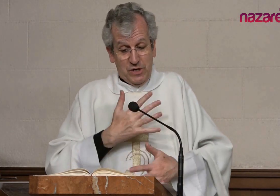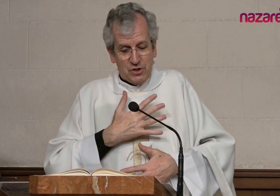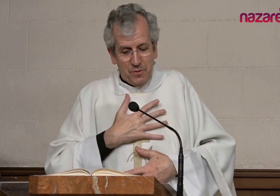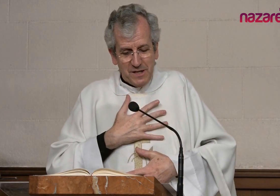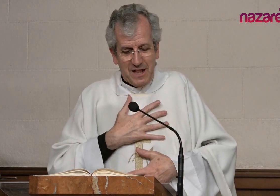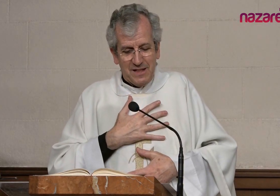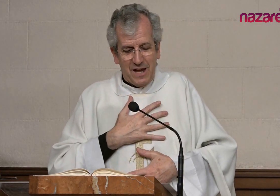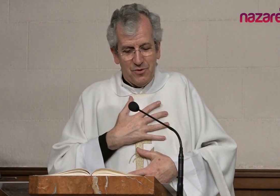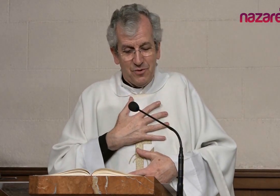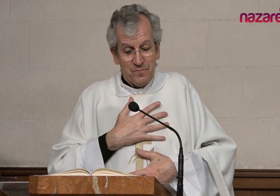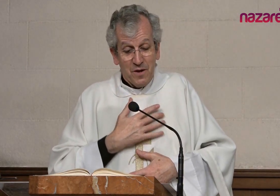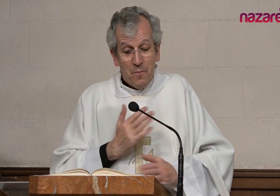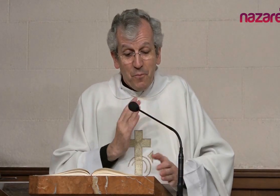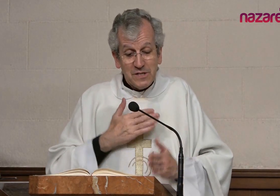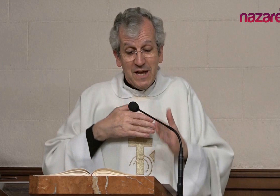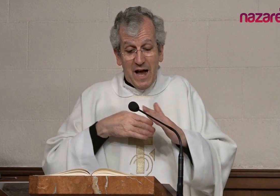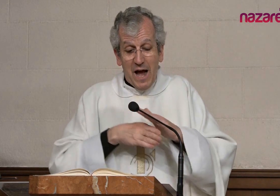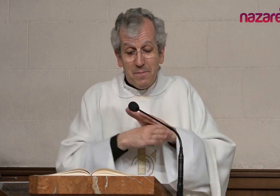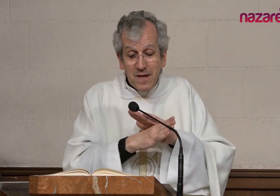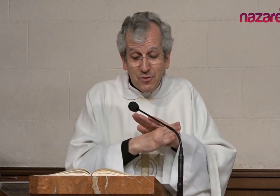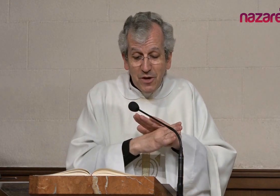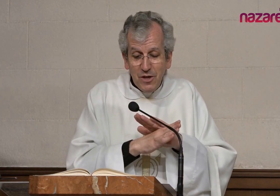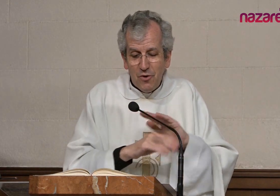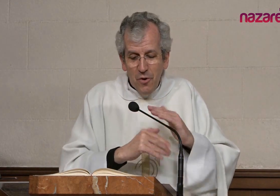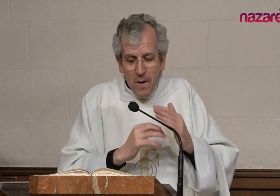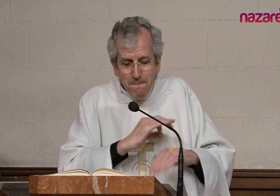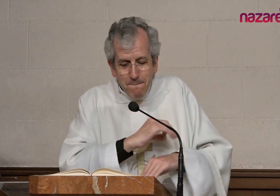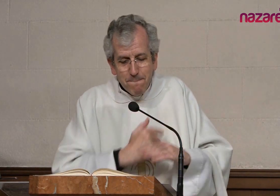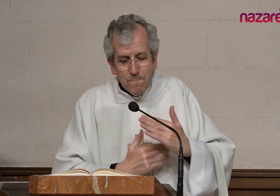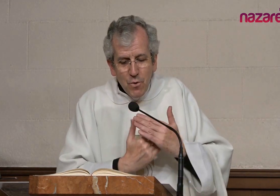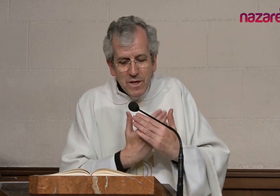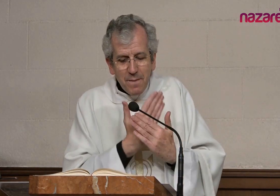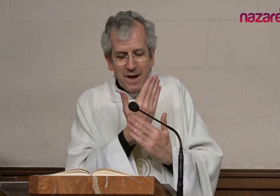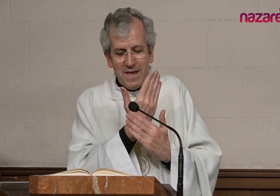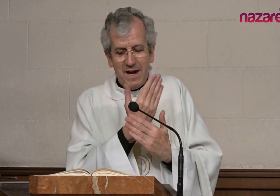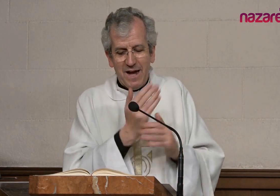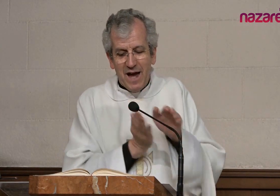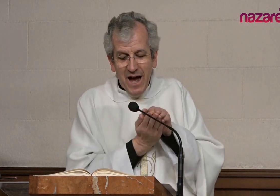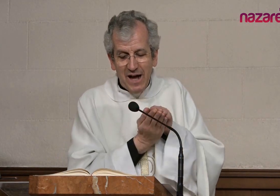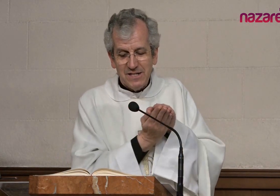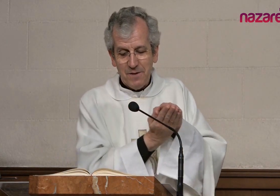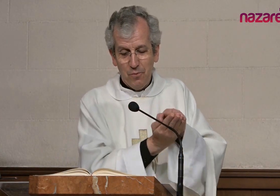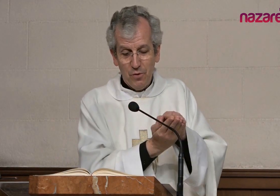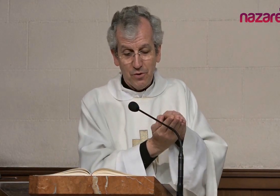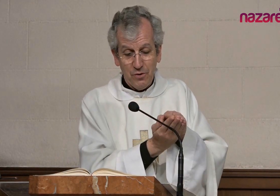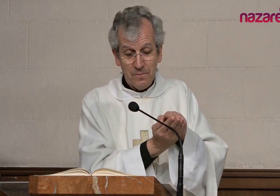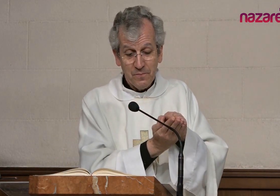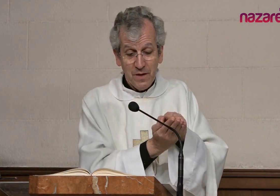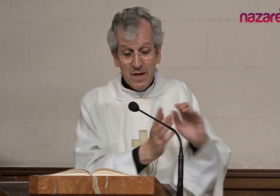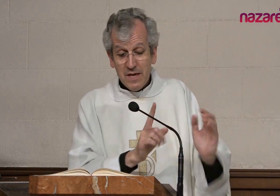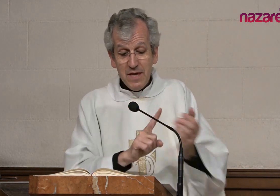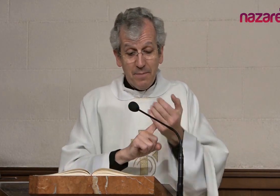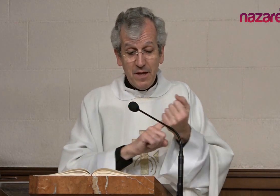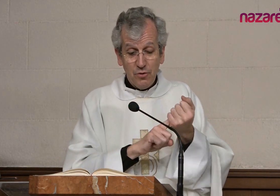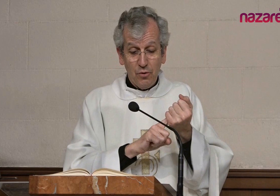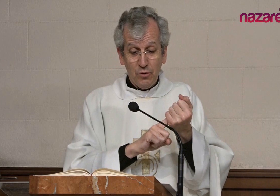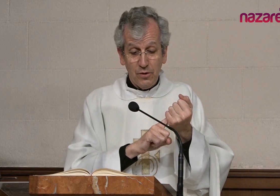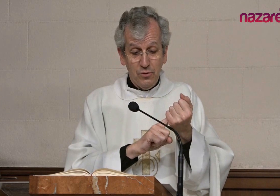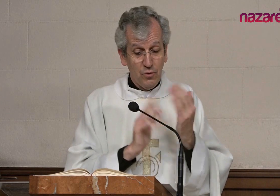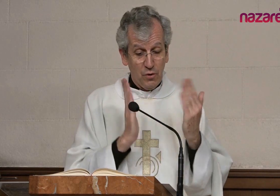han sobresaltado, pues habiendo ido muy de mañana al sepulcro y